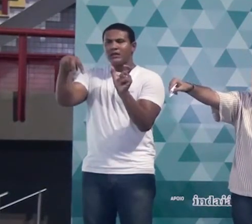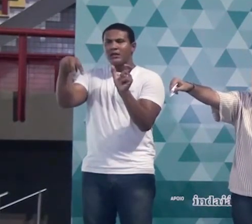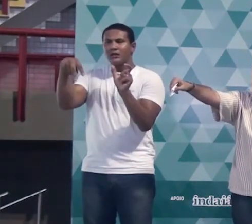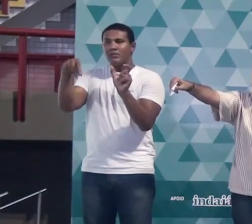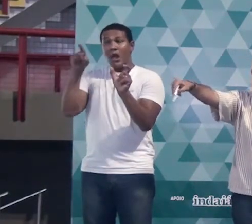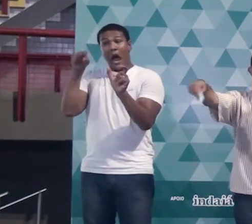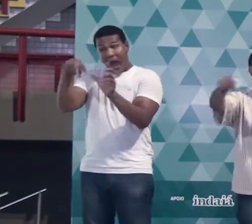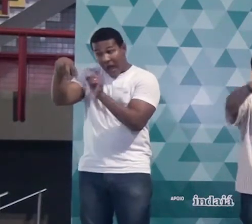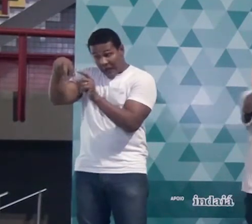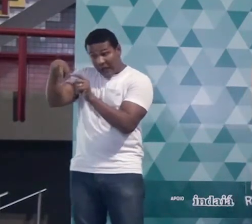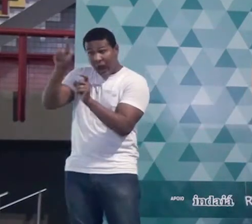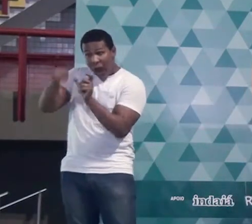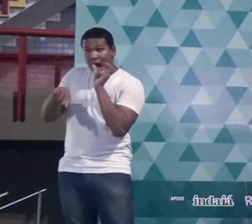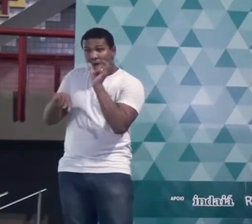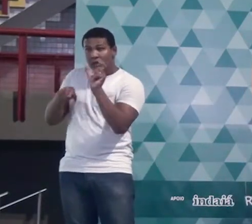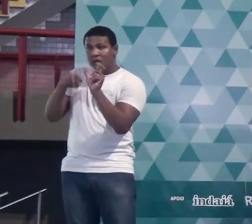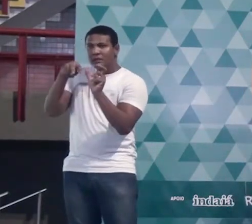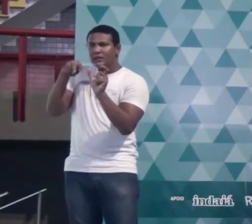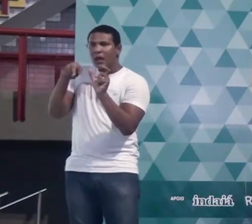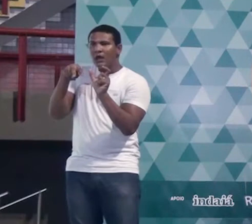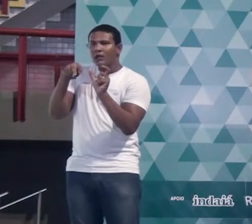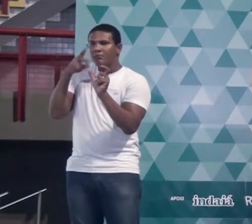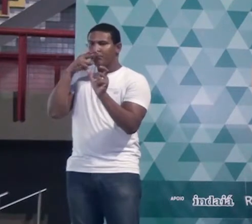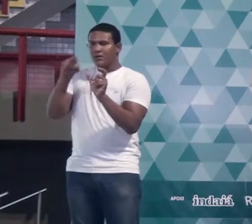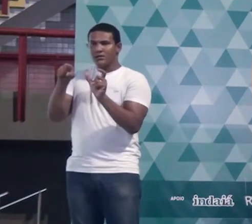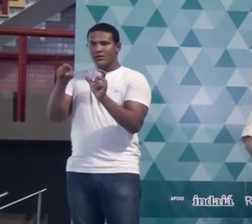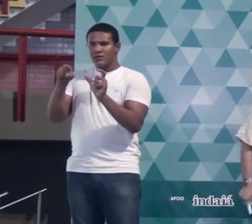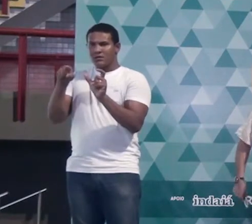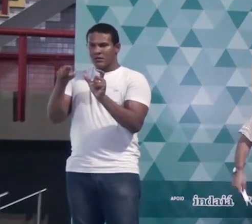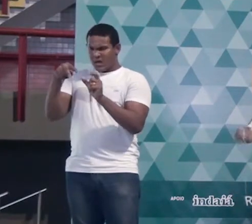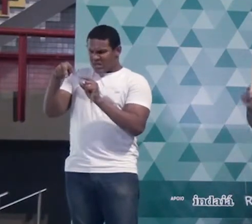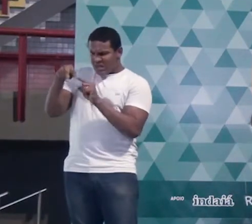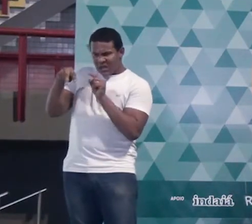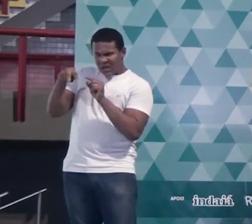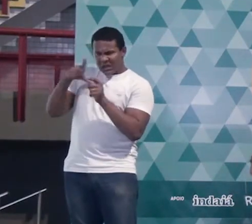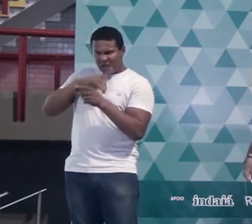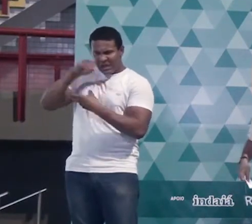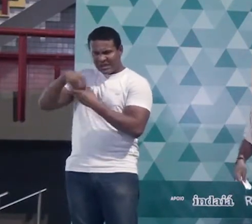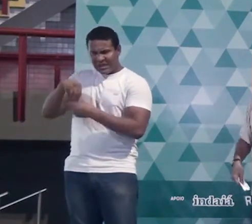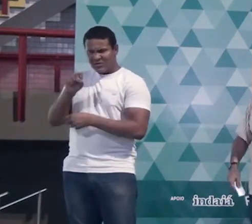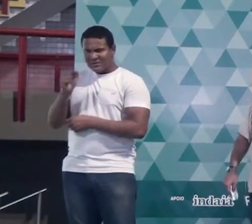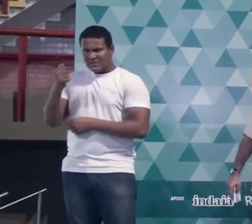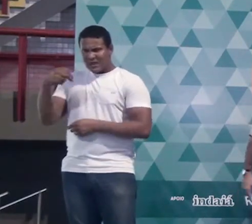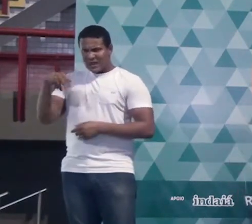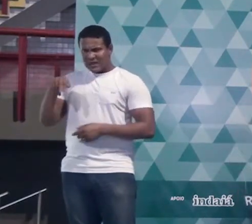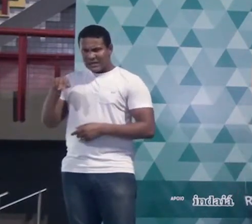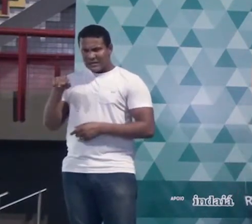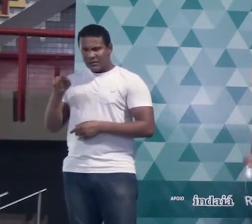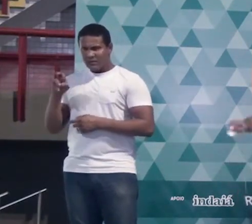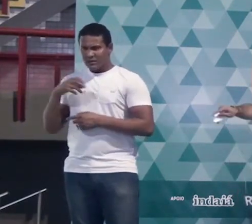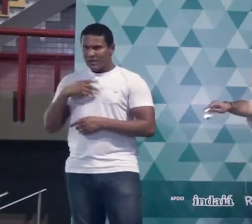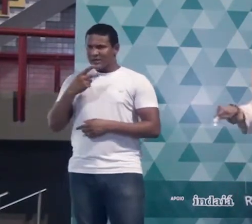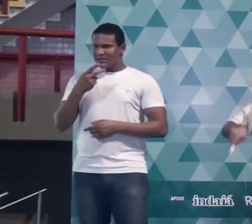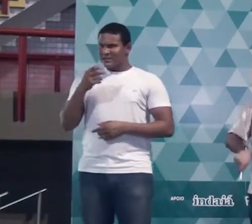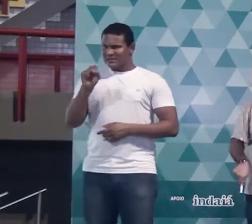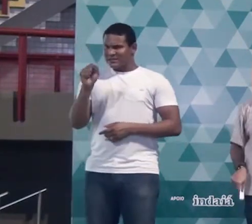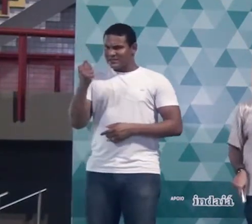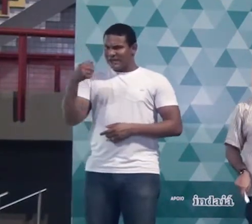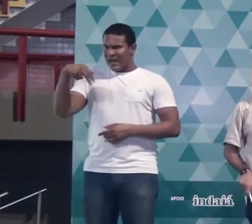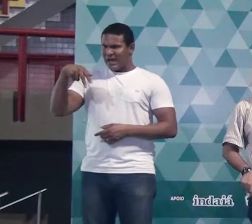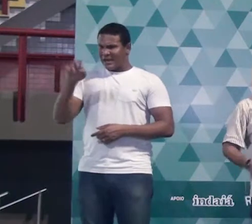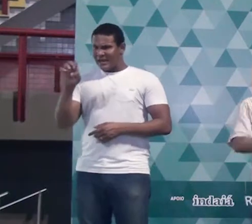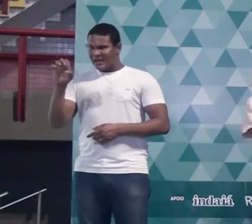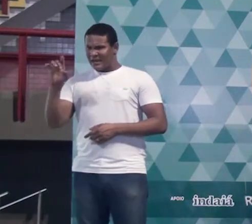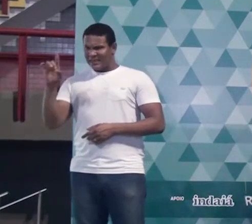Ne. E esse som não está na palavra sangue. Porque ninguém fala sangue. Tá saindo sangue do